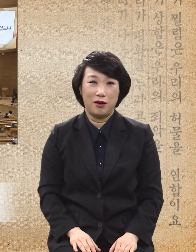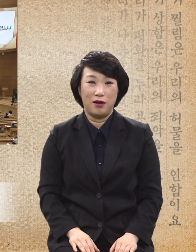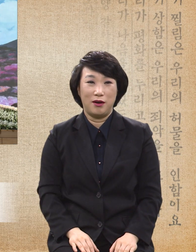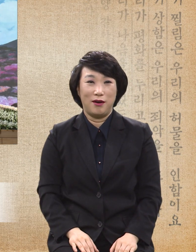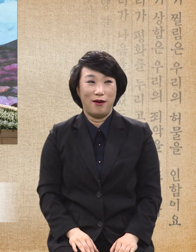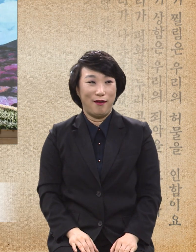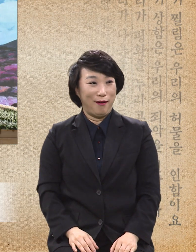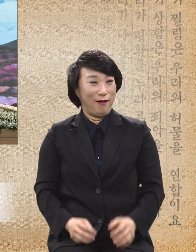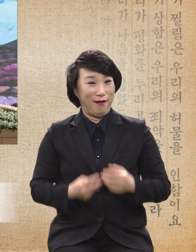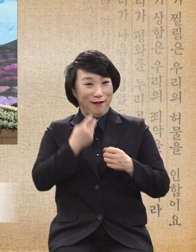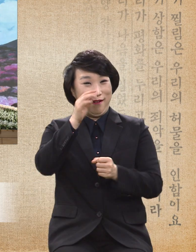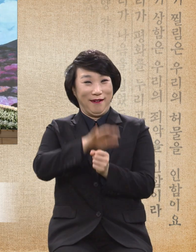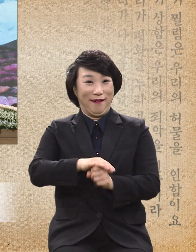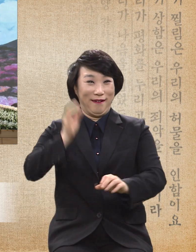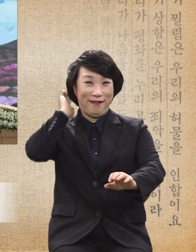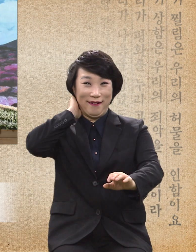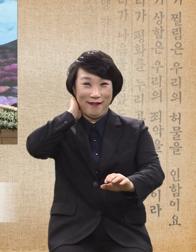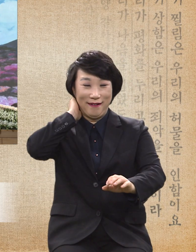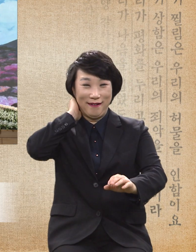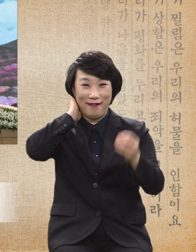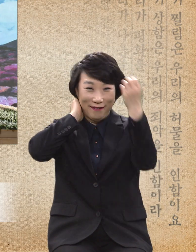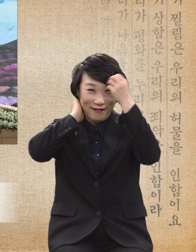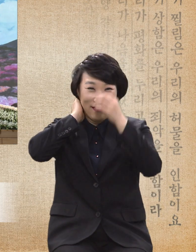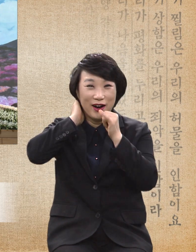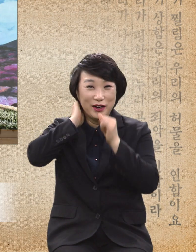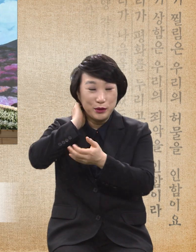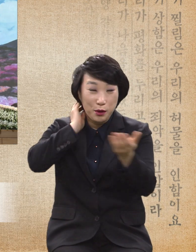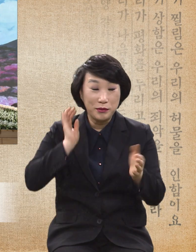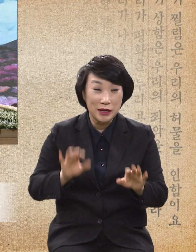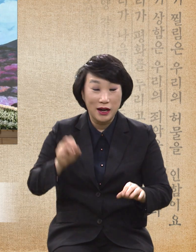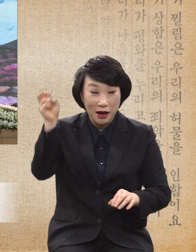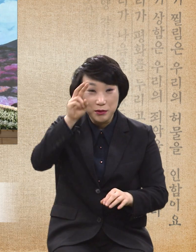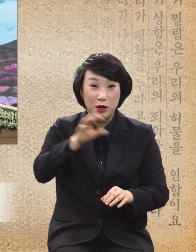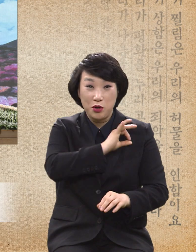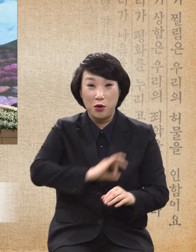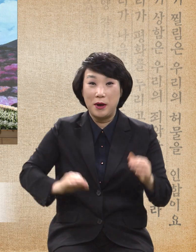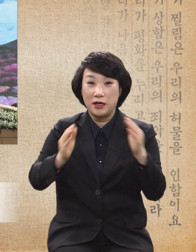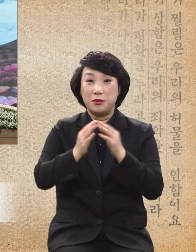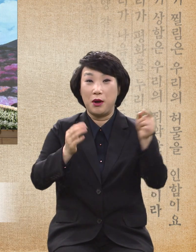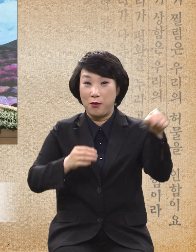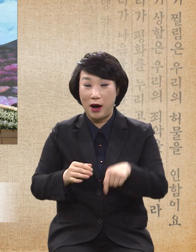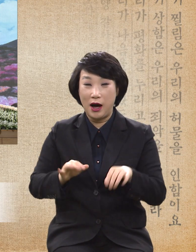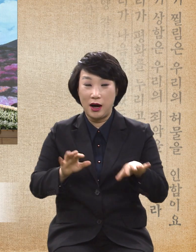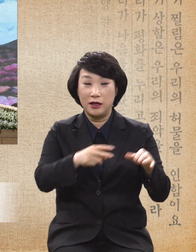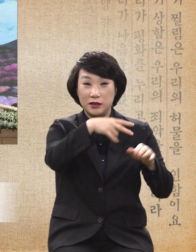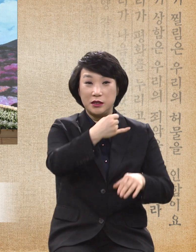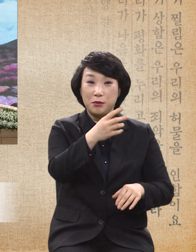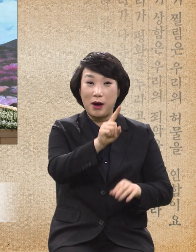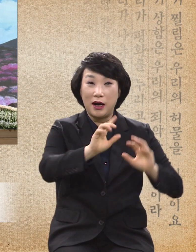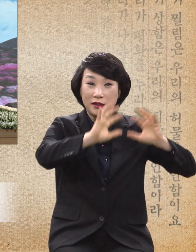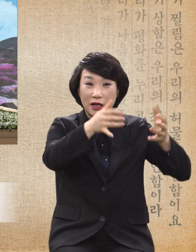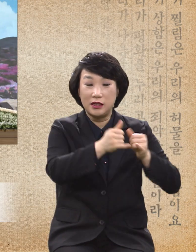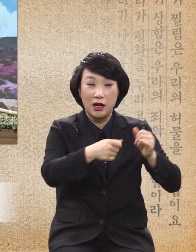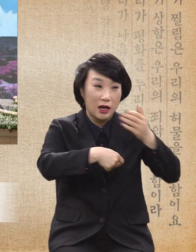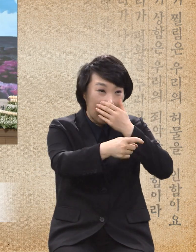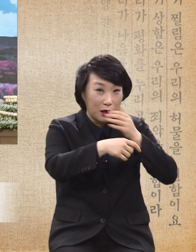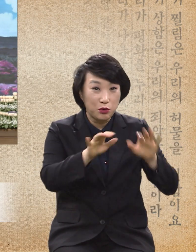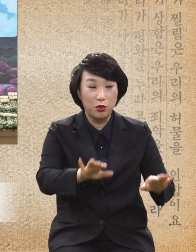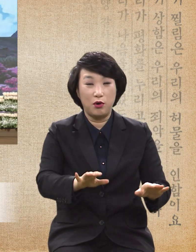한지라. 정신없어 지금. 응? 갑자기 욥의 집에 와서 스밧 사람을 강도